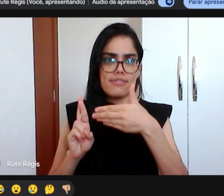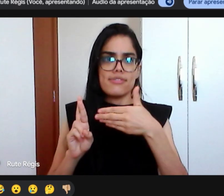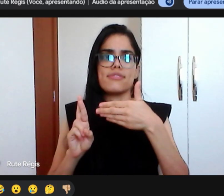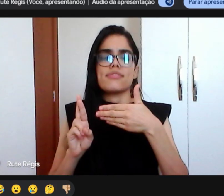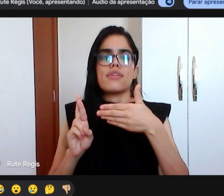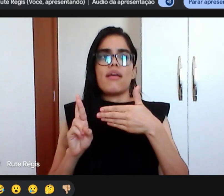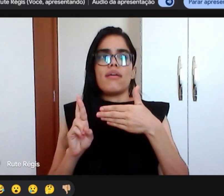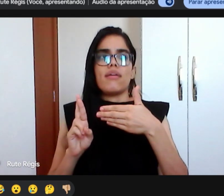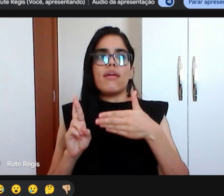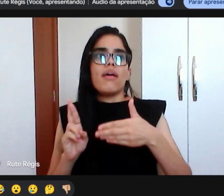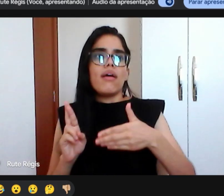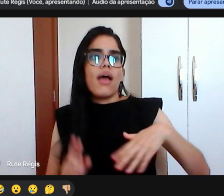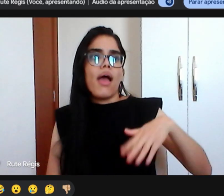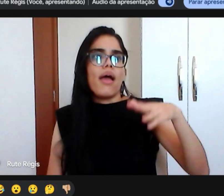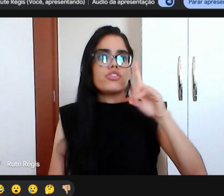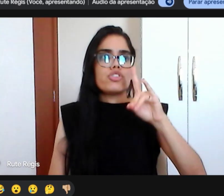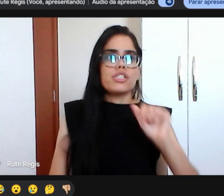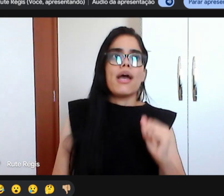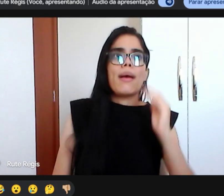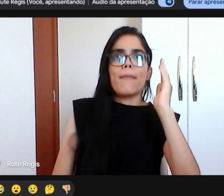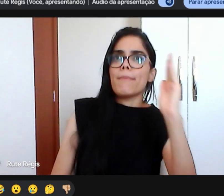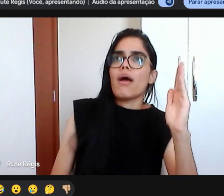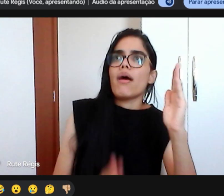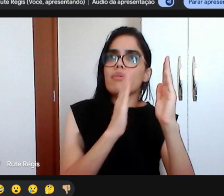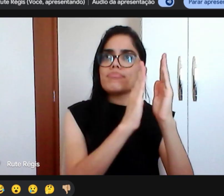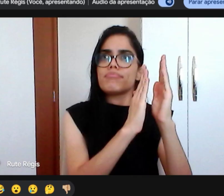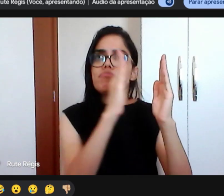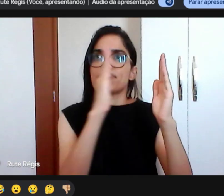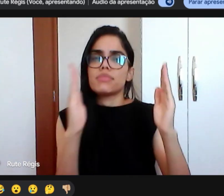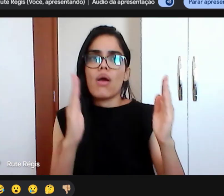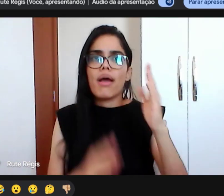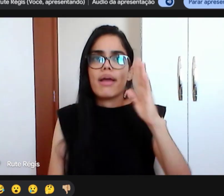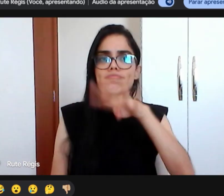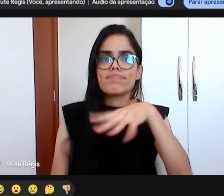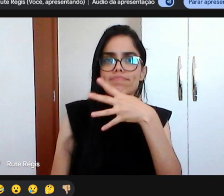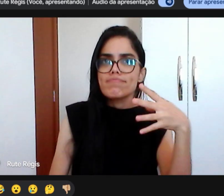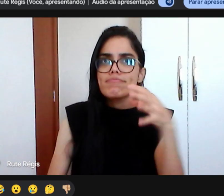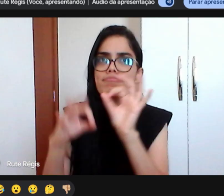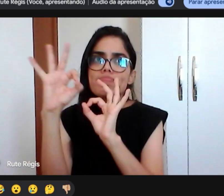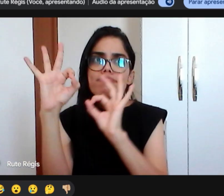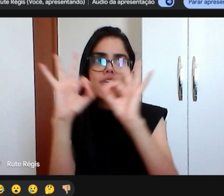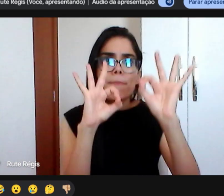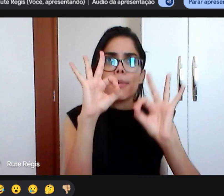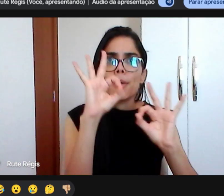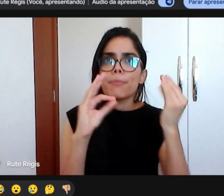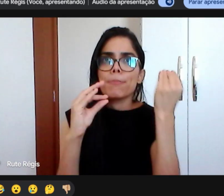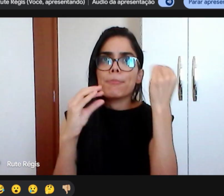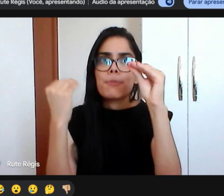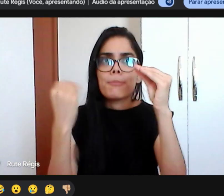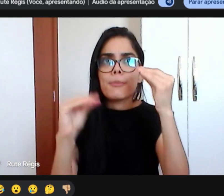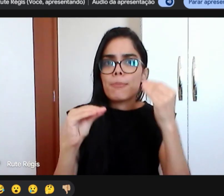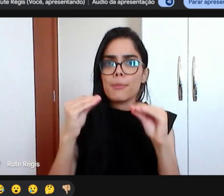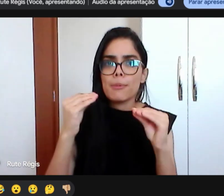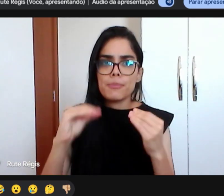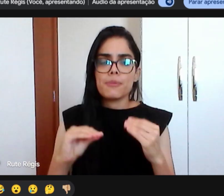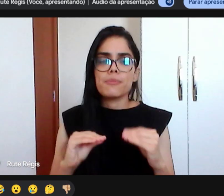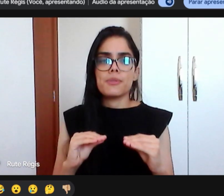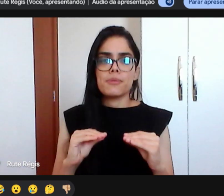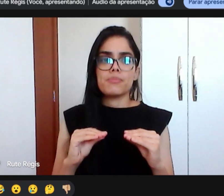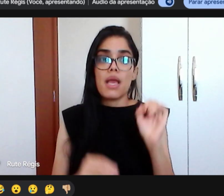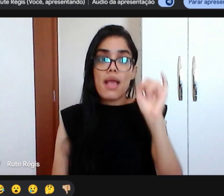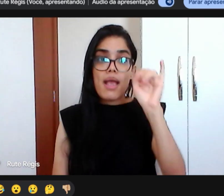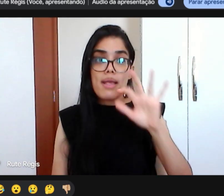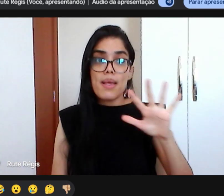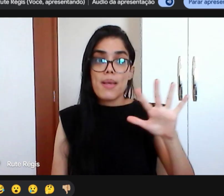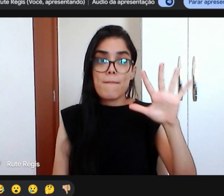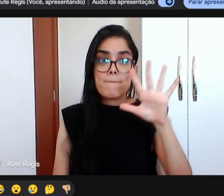vão organizando. As referências, o referencial teórico, essa busca,